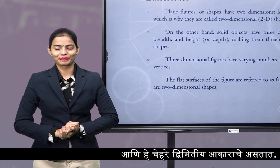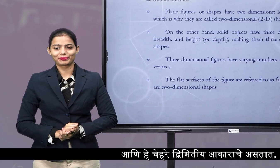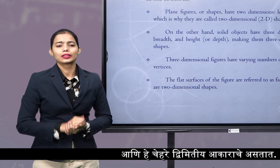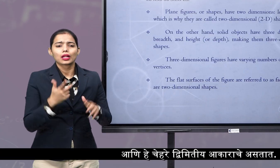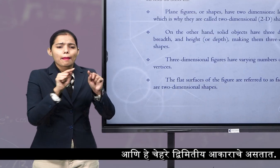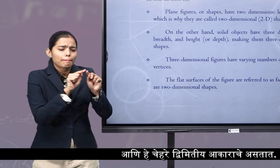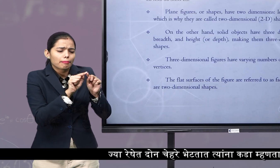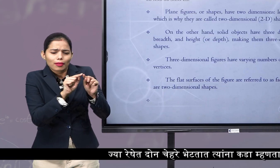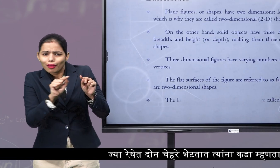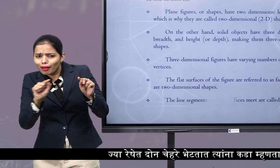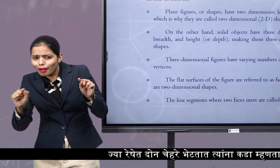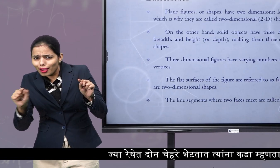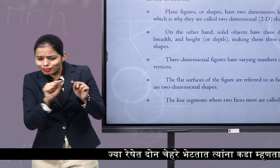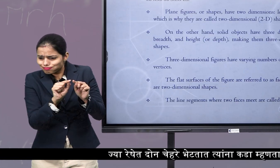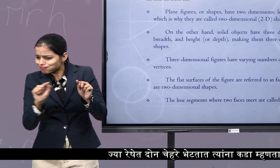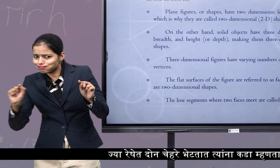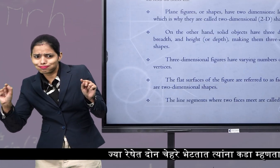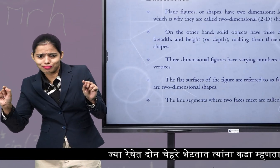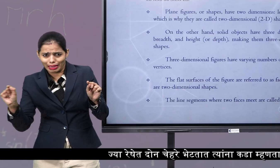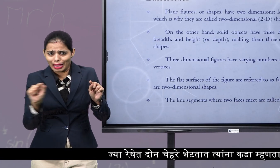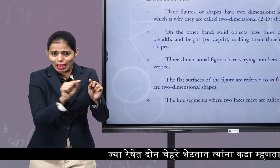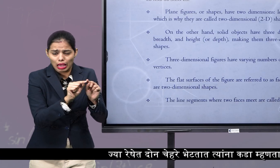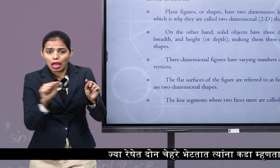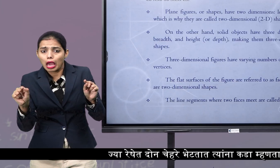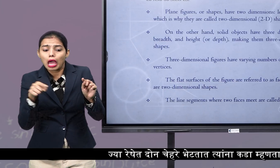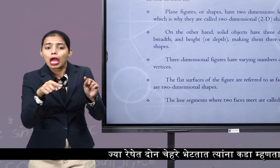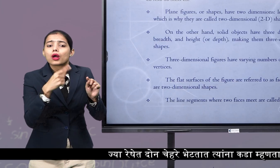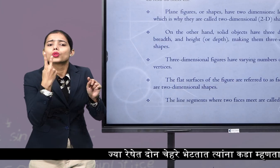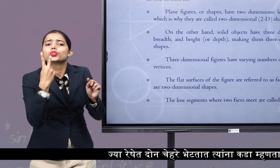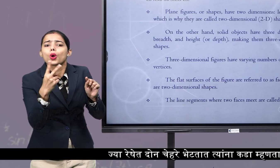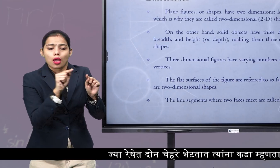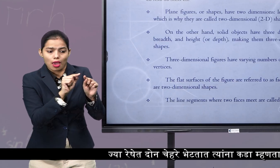आकाराचे असतात. ज्या रेषेत 2 चेहरे भेटतात त्यांना कडा म्हणतात.